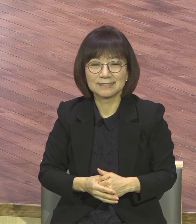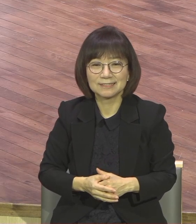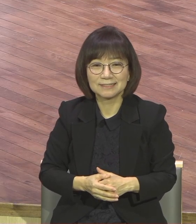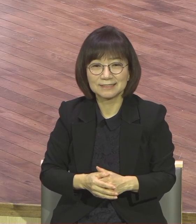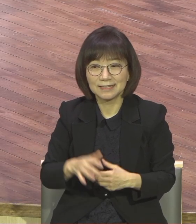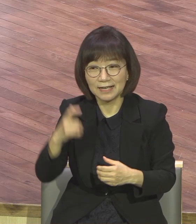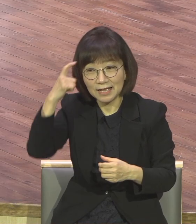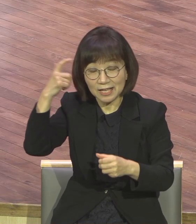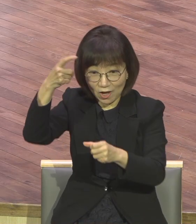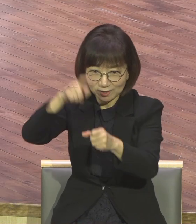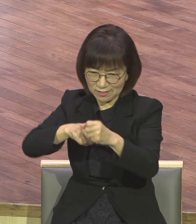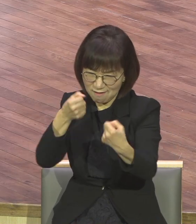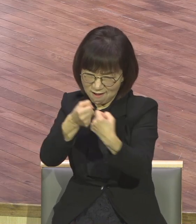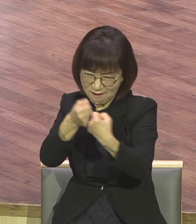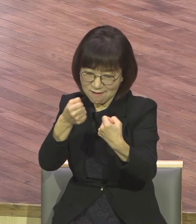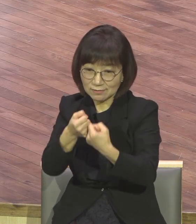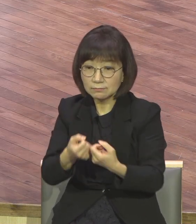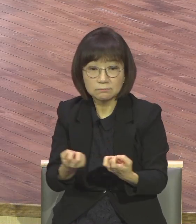그렇다면 영적 싸움 어떻게 싸웁니까?